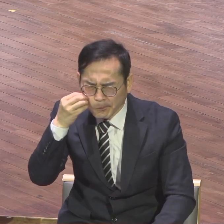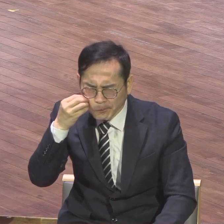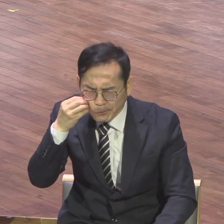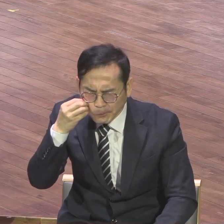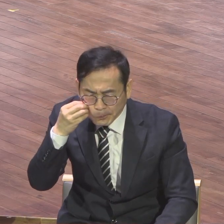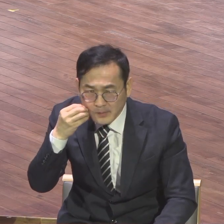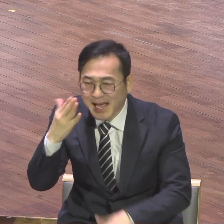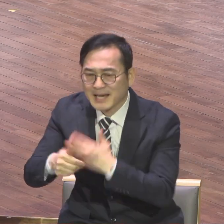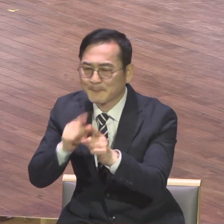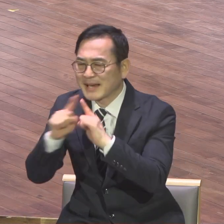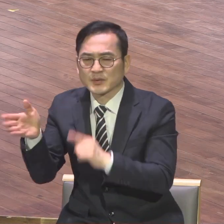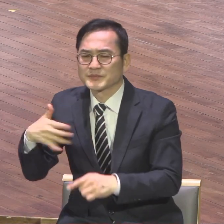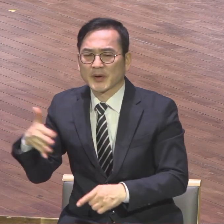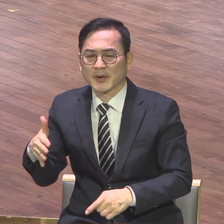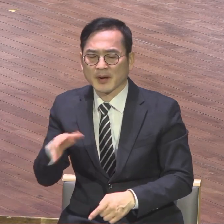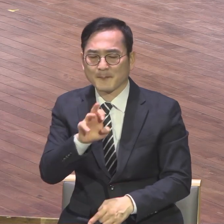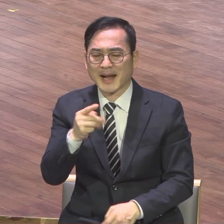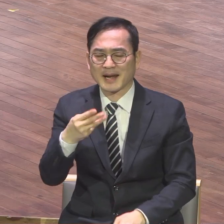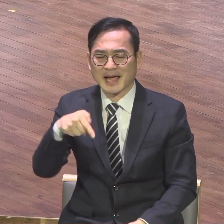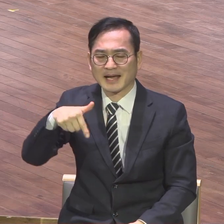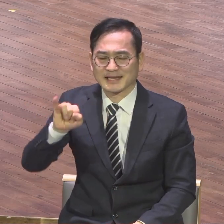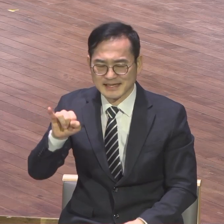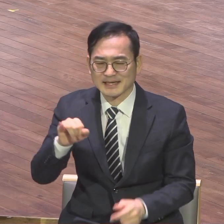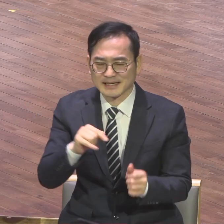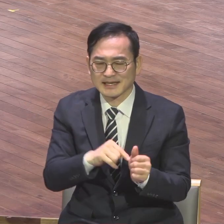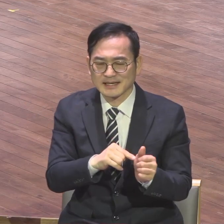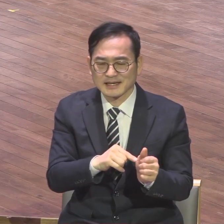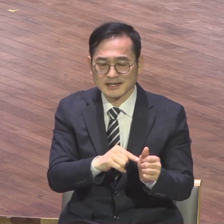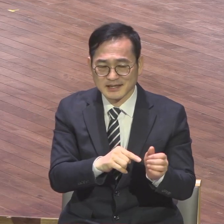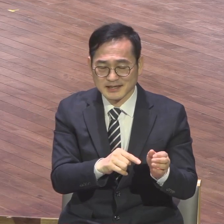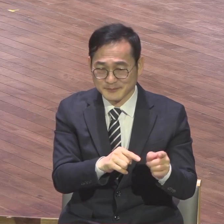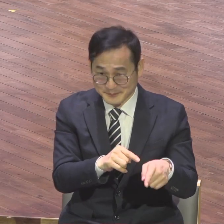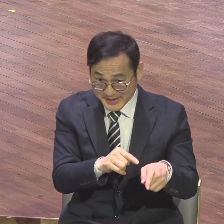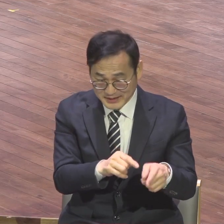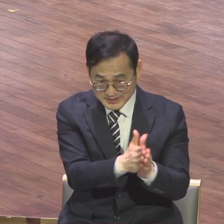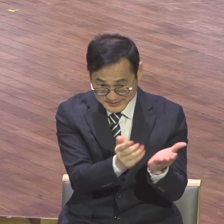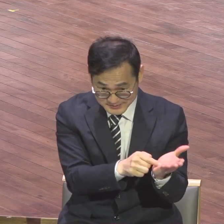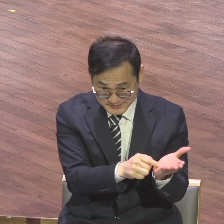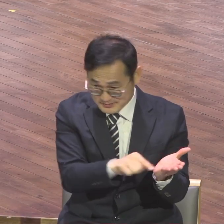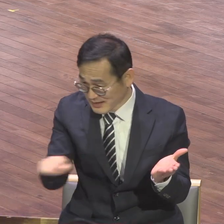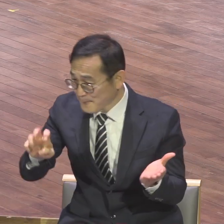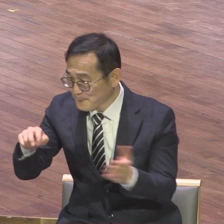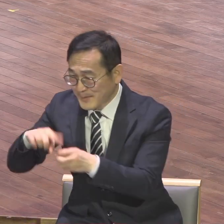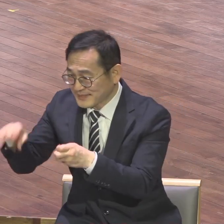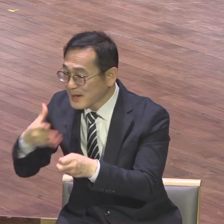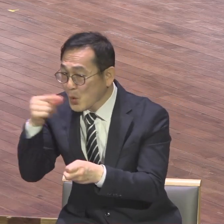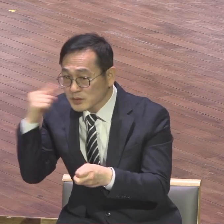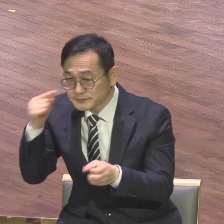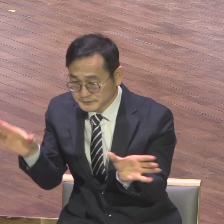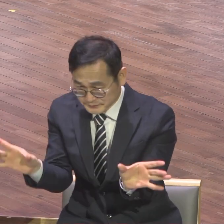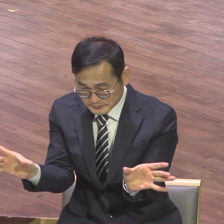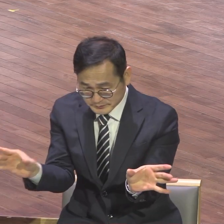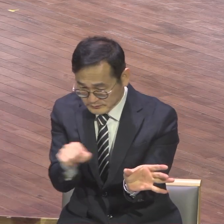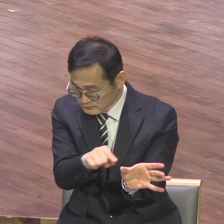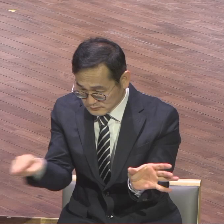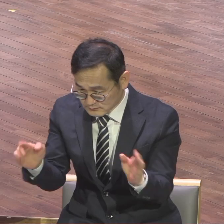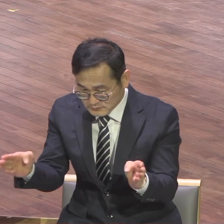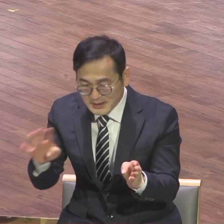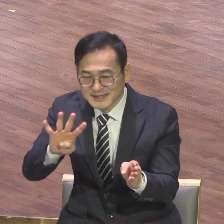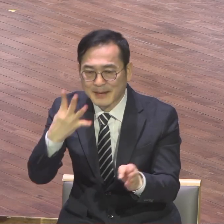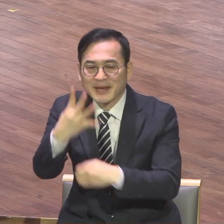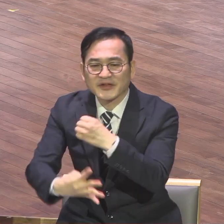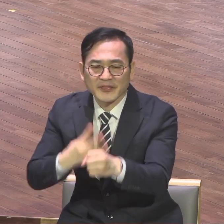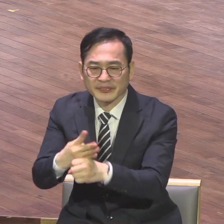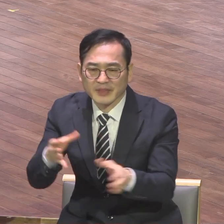안 하시니까. 그 말라기로부터 이 마태복음까지 이 기간은요, 400년 걸렸어요. 400년 동안 전혀